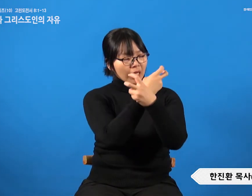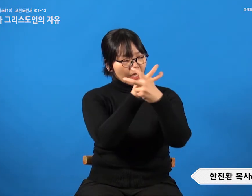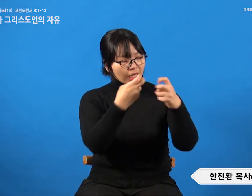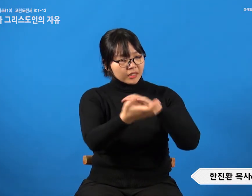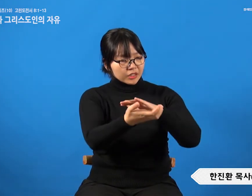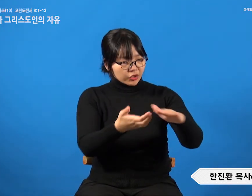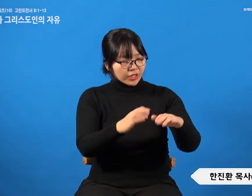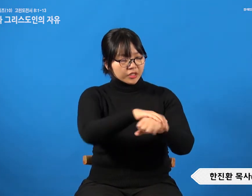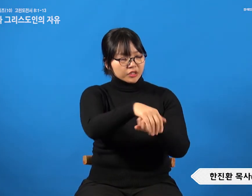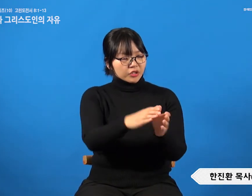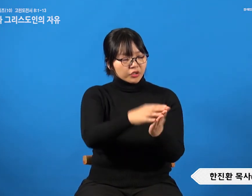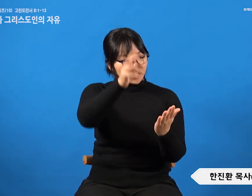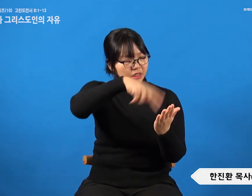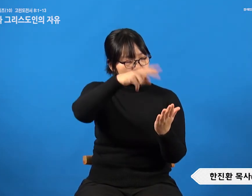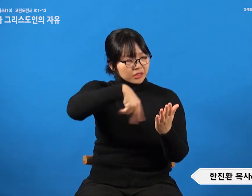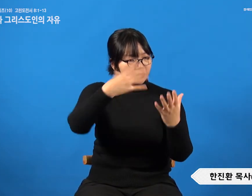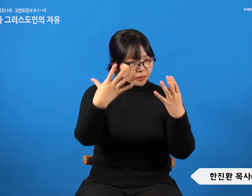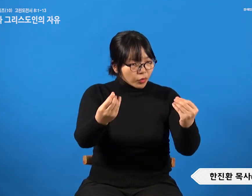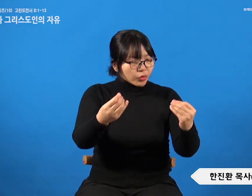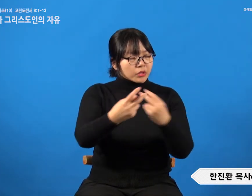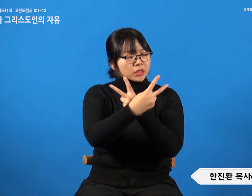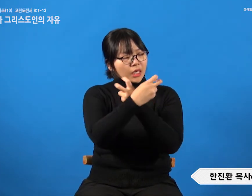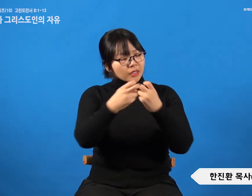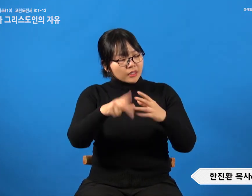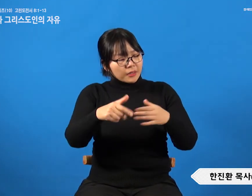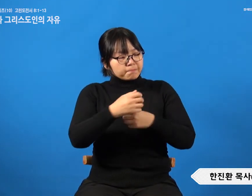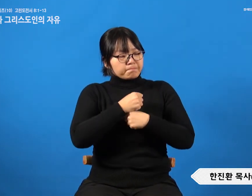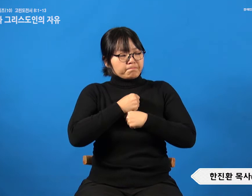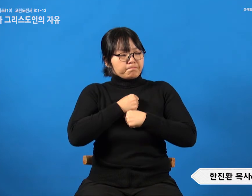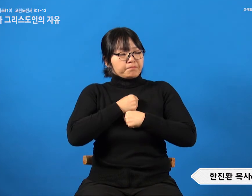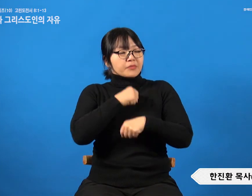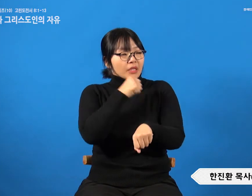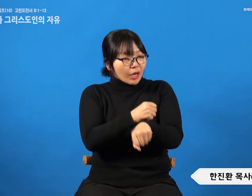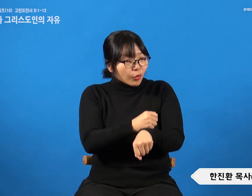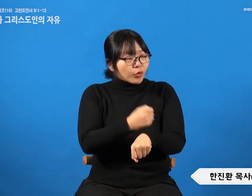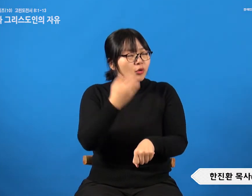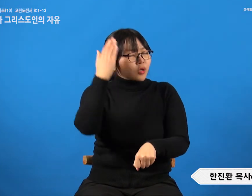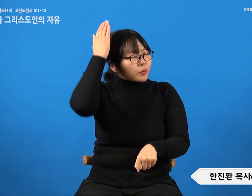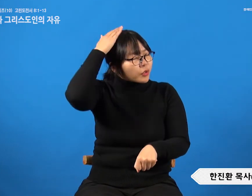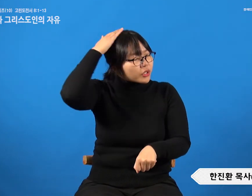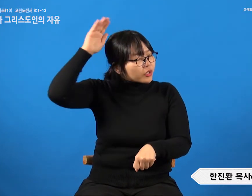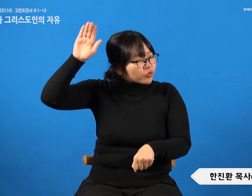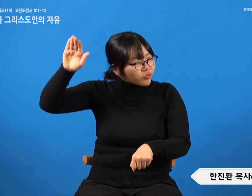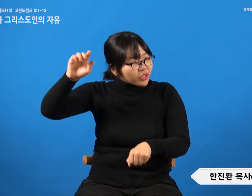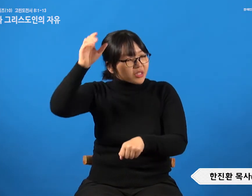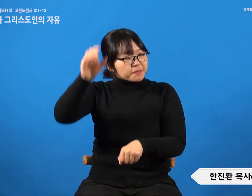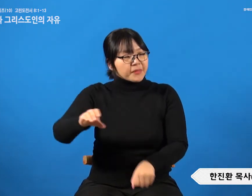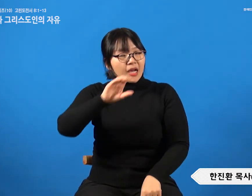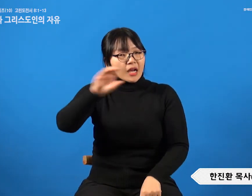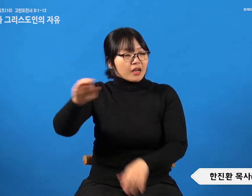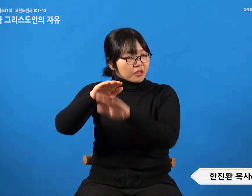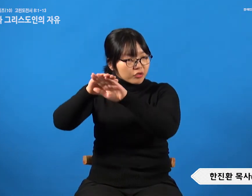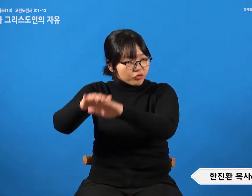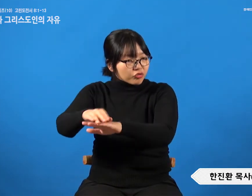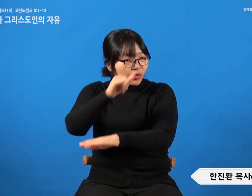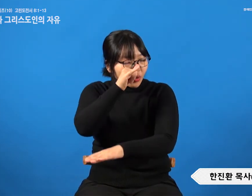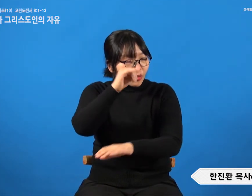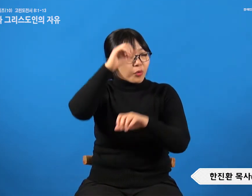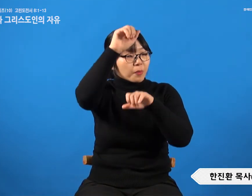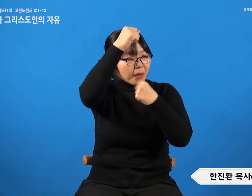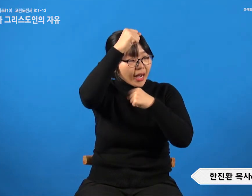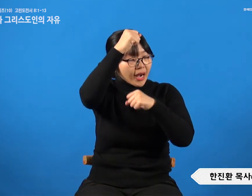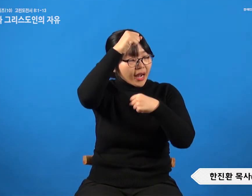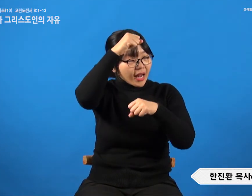5장 읽고 성경책을 가슴에 꼭 품으세요. 그리고 머리맡에는 십자가를 두시고 또 저